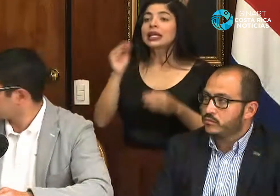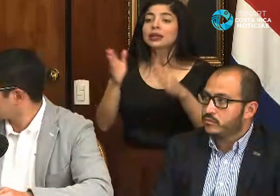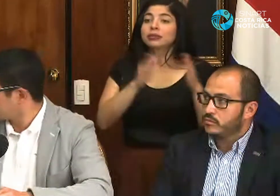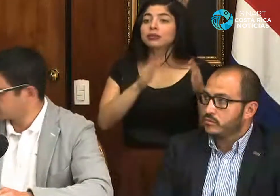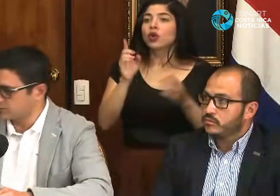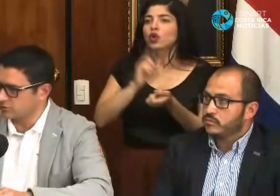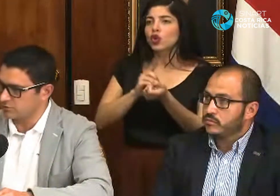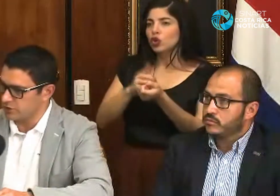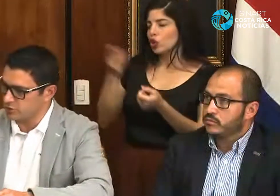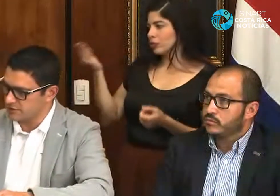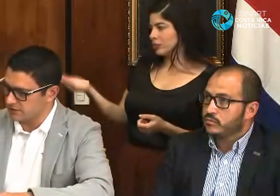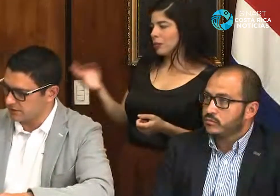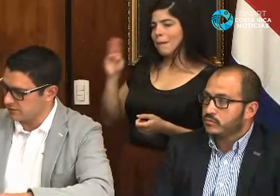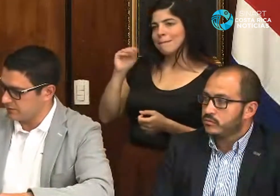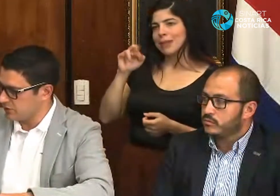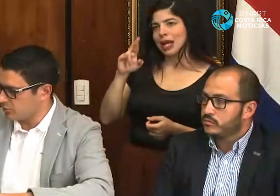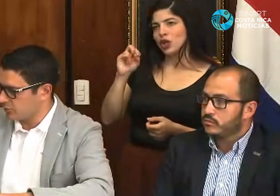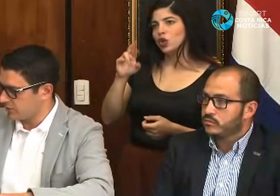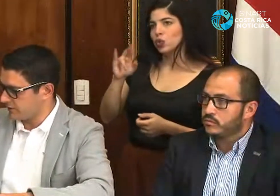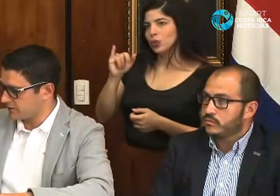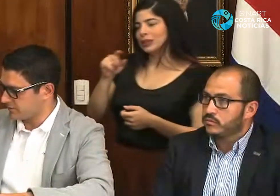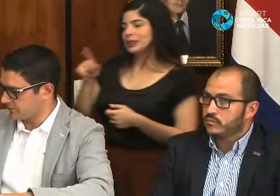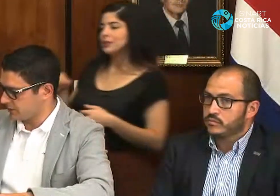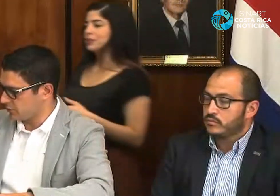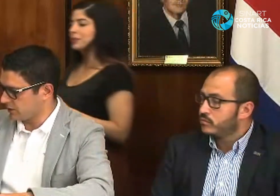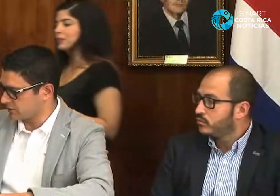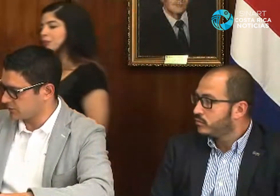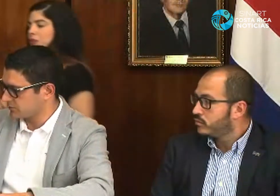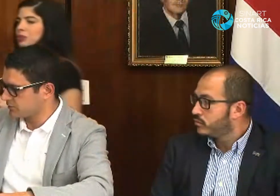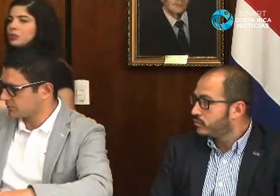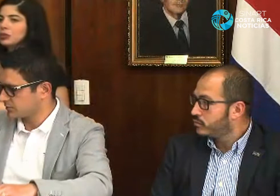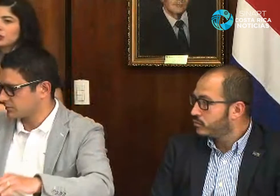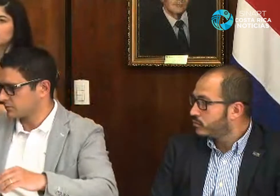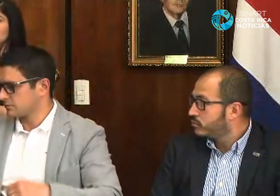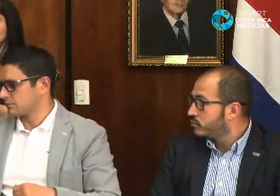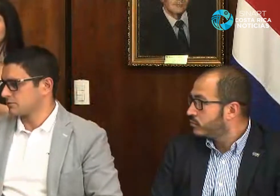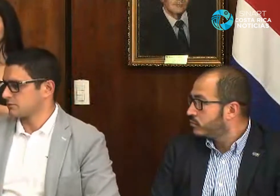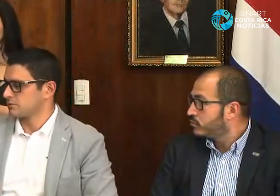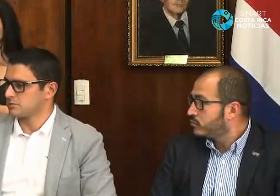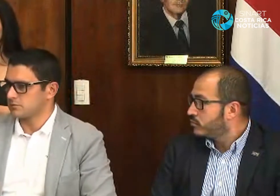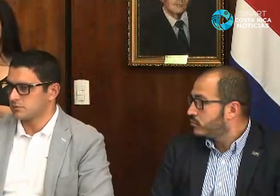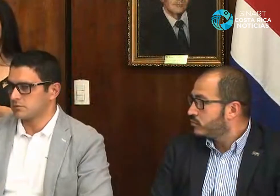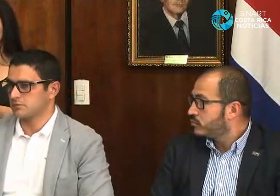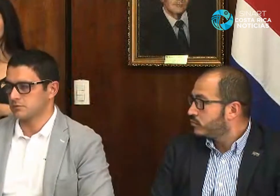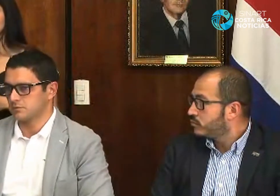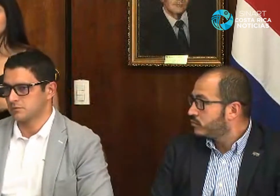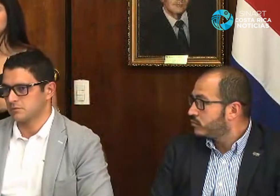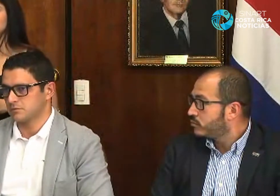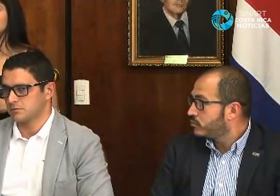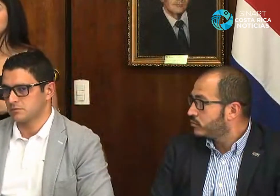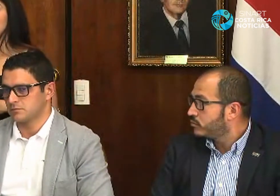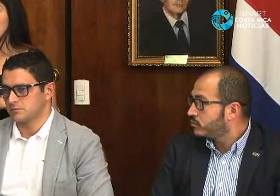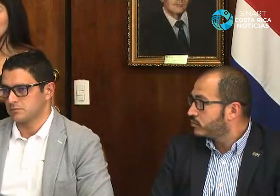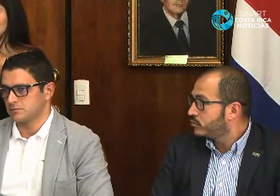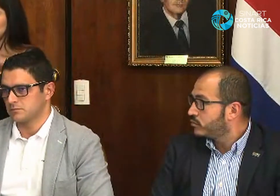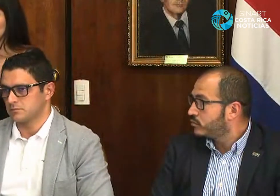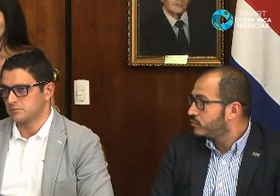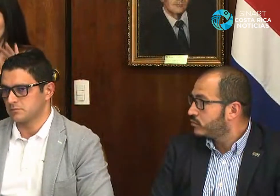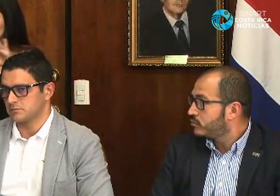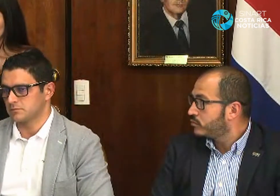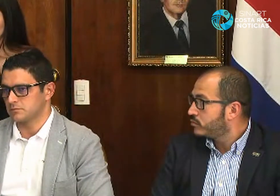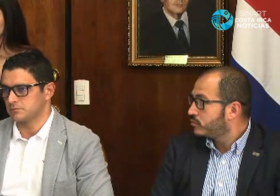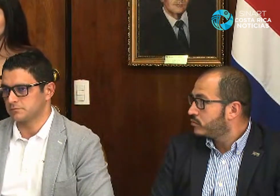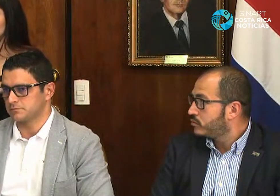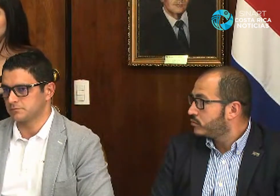al estado del doctor, tal vez el doctor Mario Ruiz, que es gerente médico, puede referirse mejor a eso. aquí es muy importante que